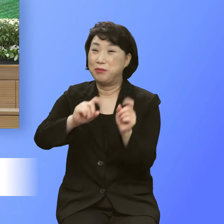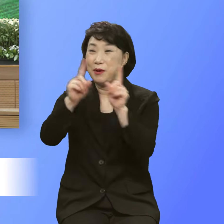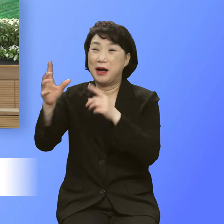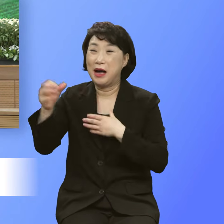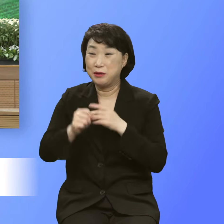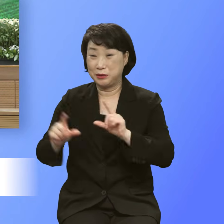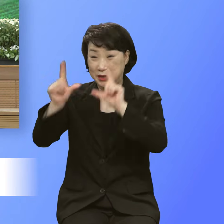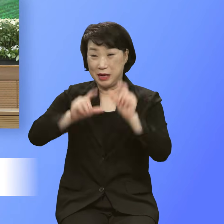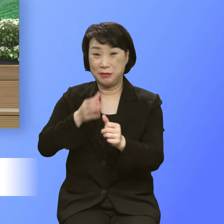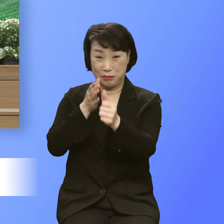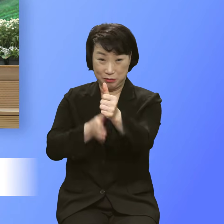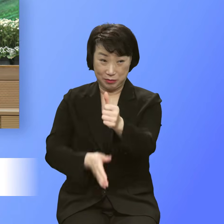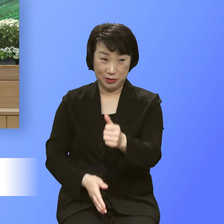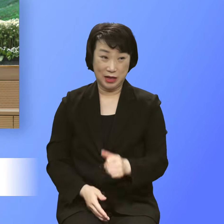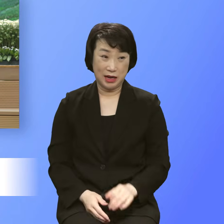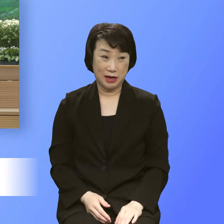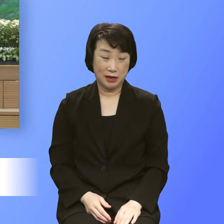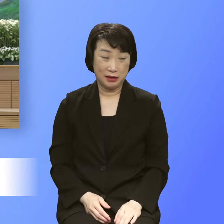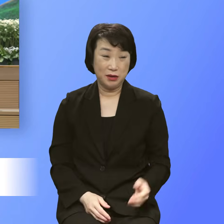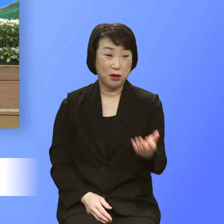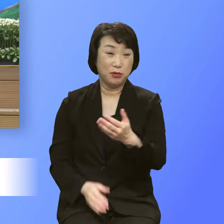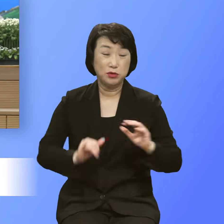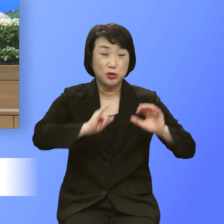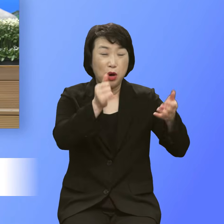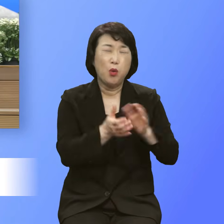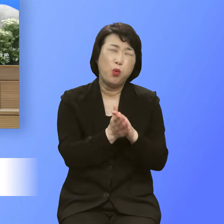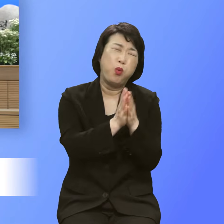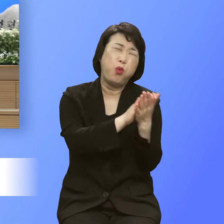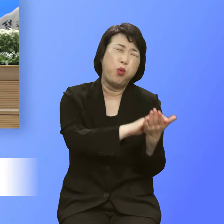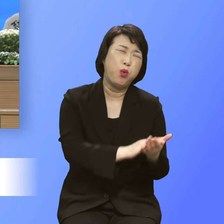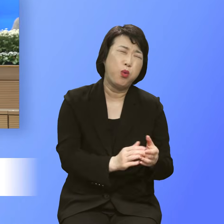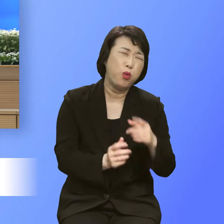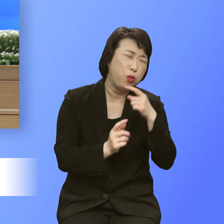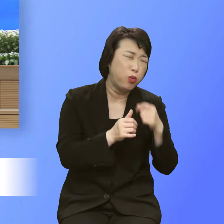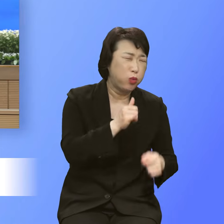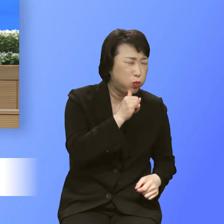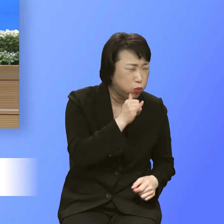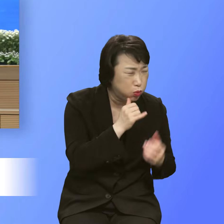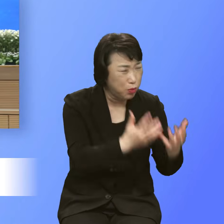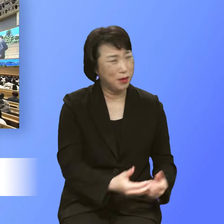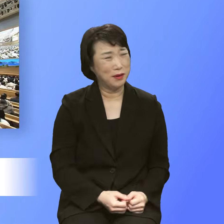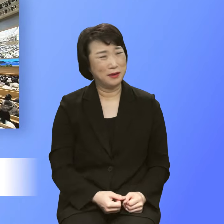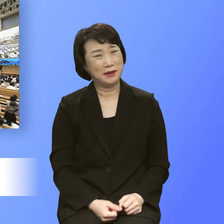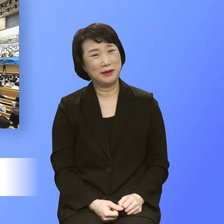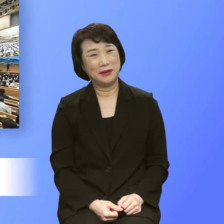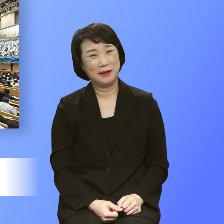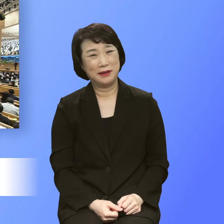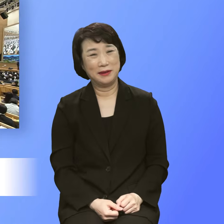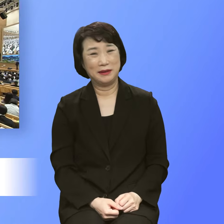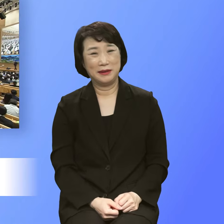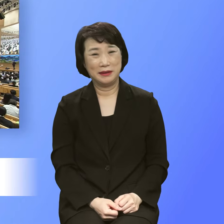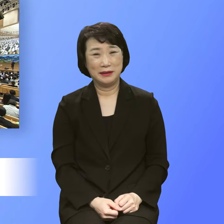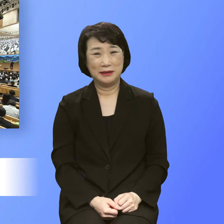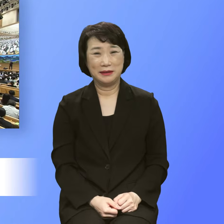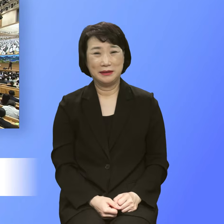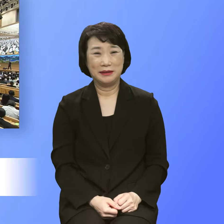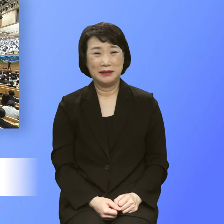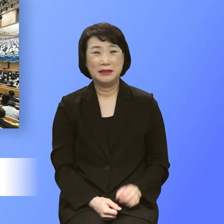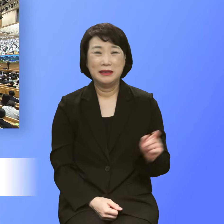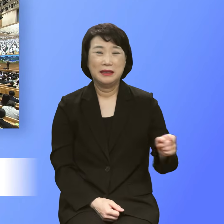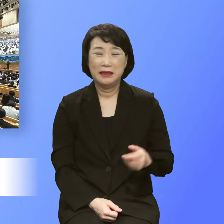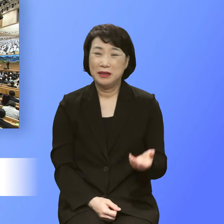되더라. 근데 세속화되는 까닭이 뭐냐 그 말이야. 응?